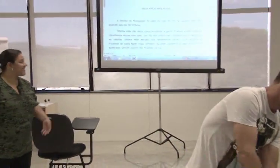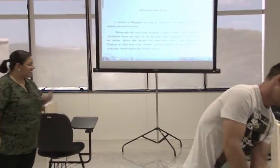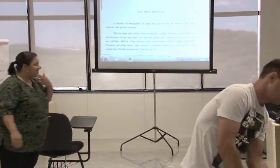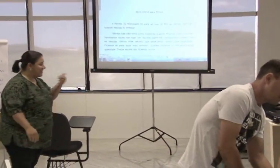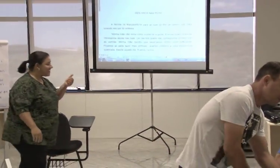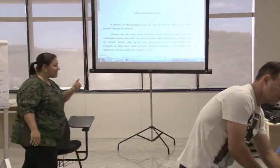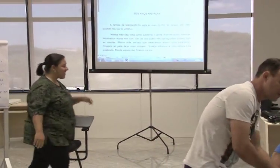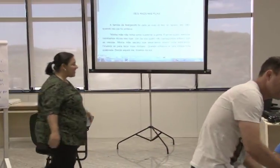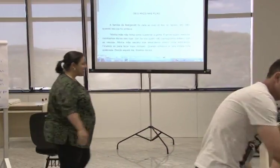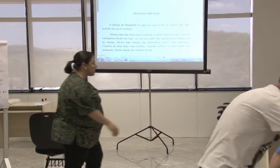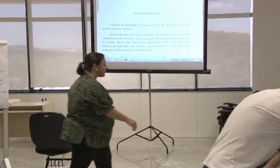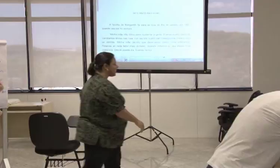Estão melhores, né?